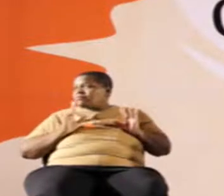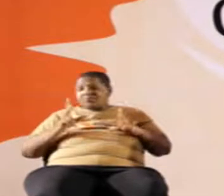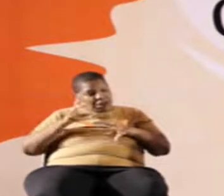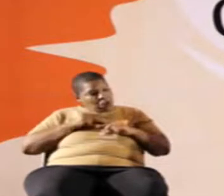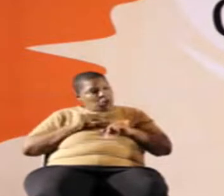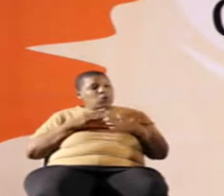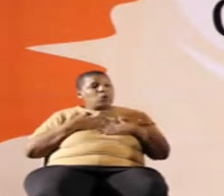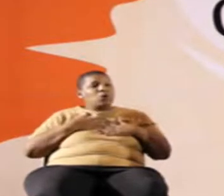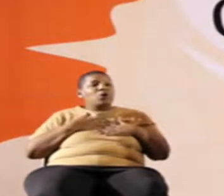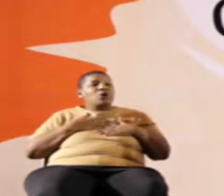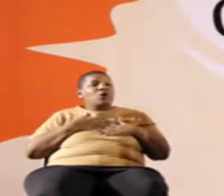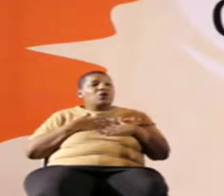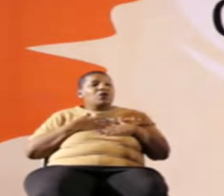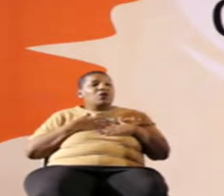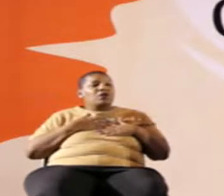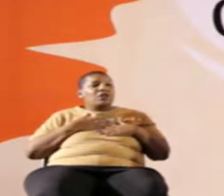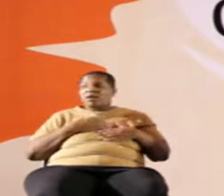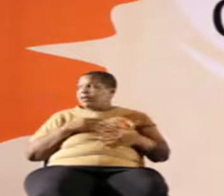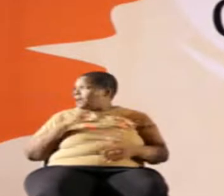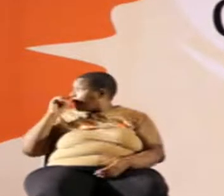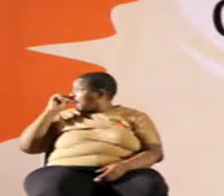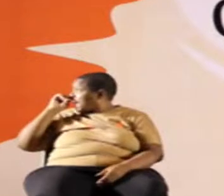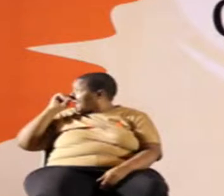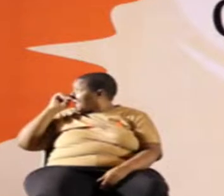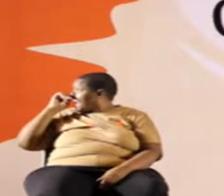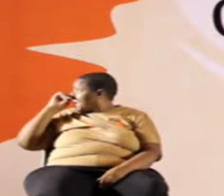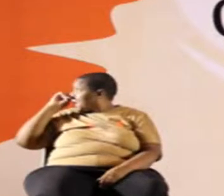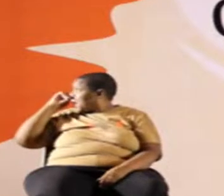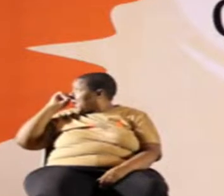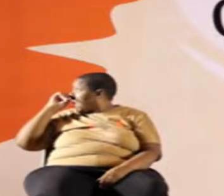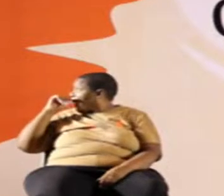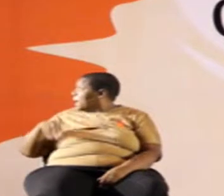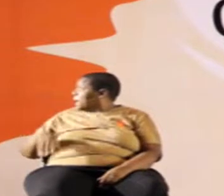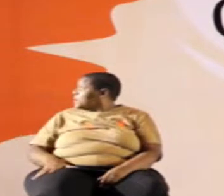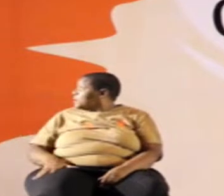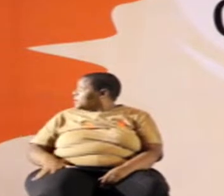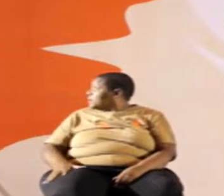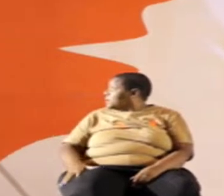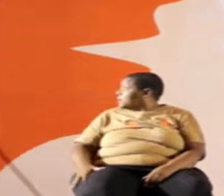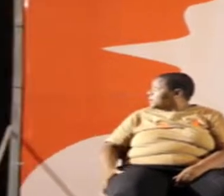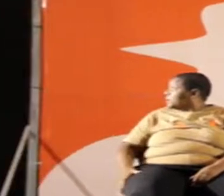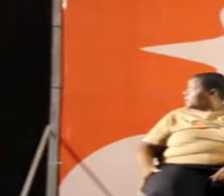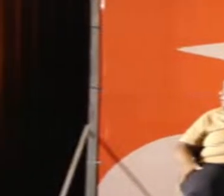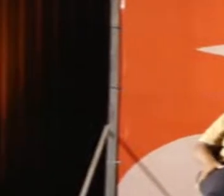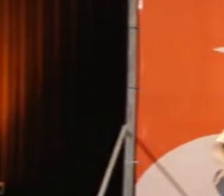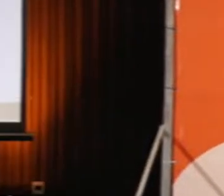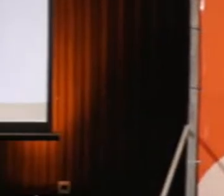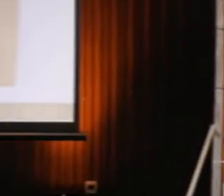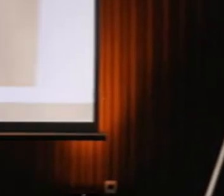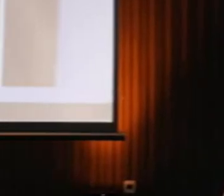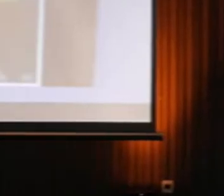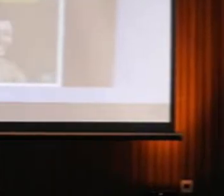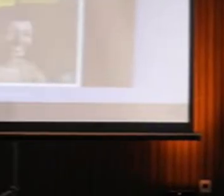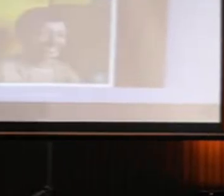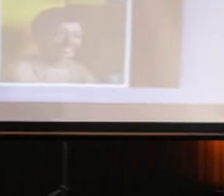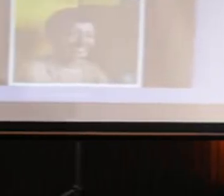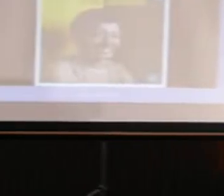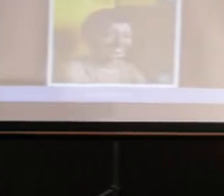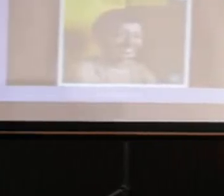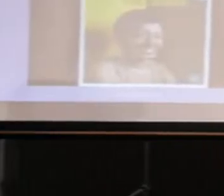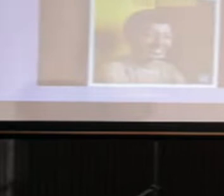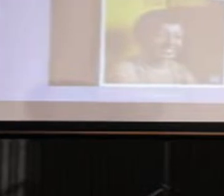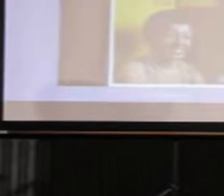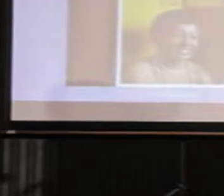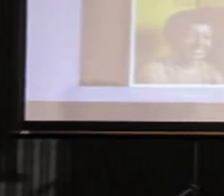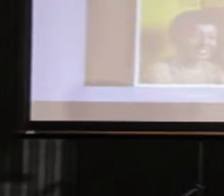pegou. Andresa, por favor, o próximo. Isso daí, eu queria falar de